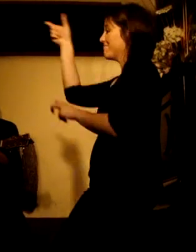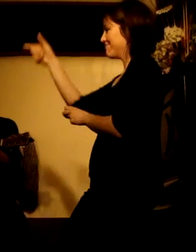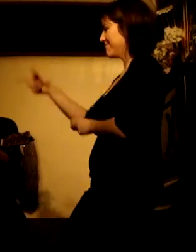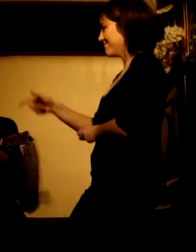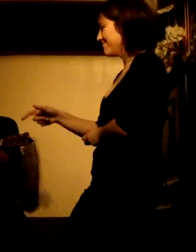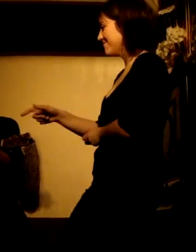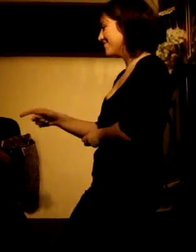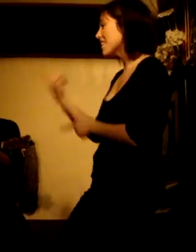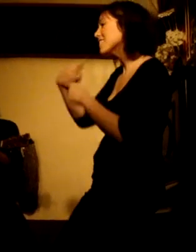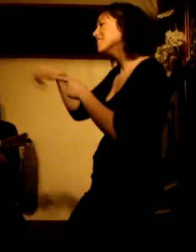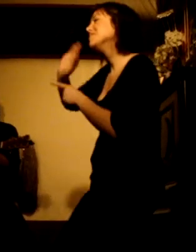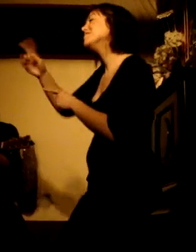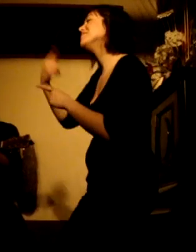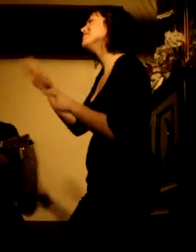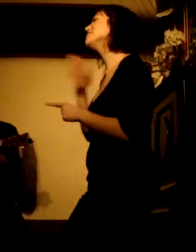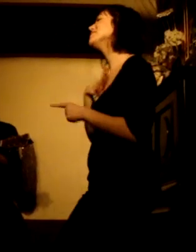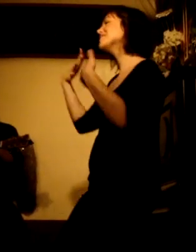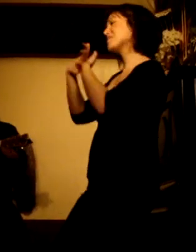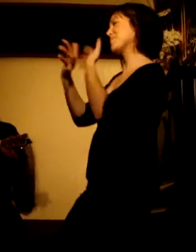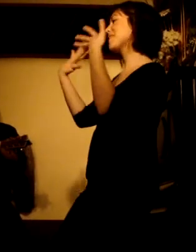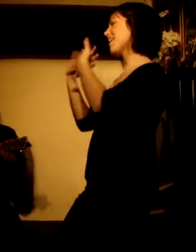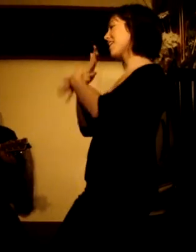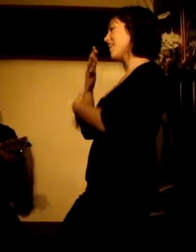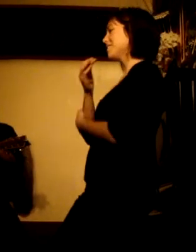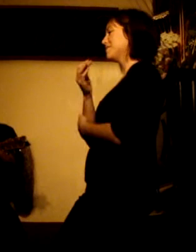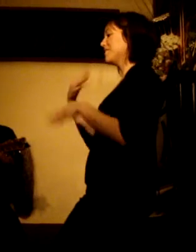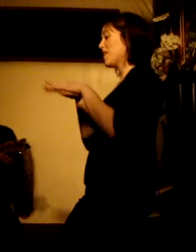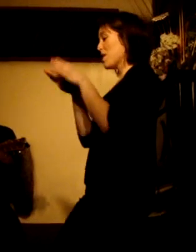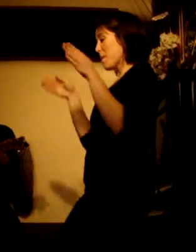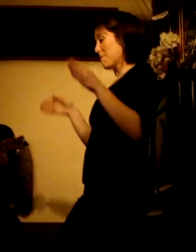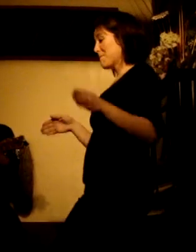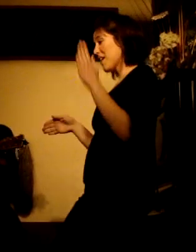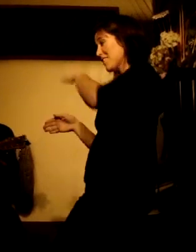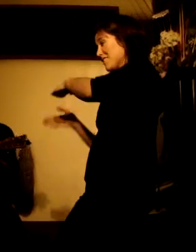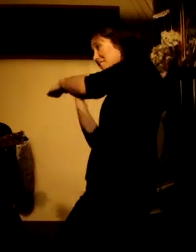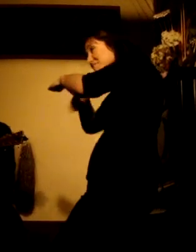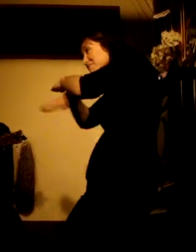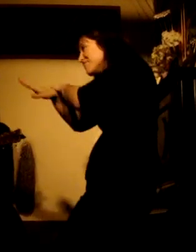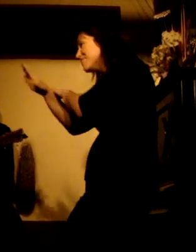Mezcla tus fichas con las mías. Bajo la mesa.